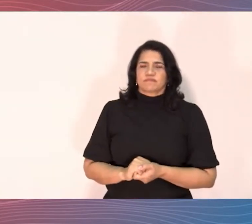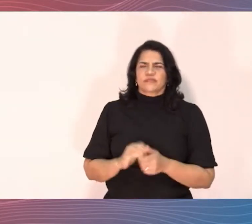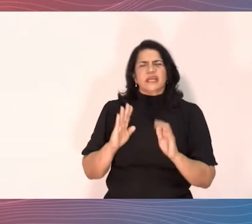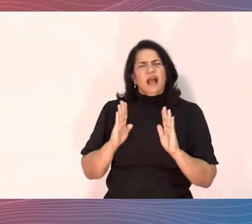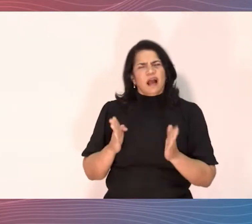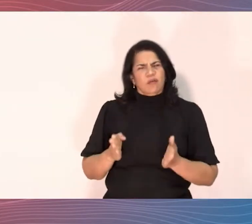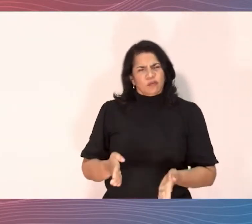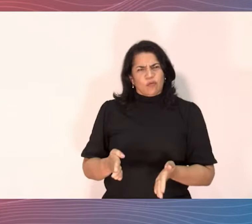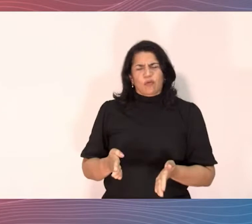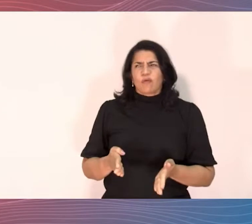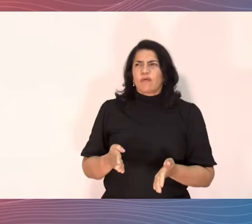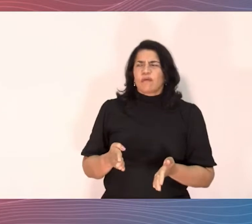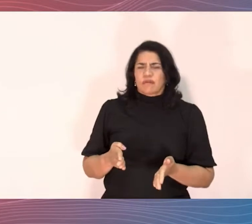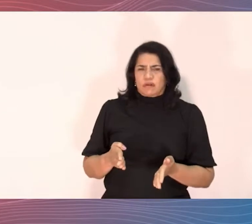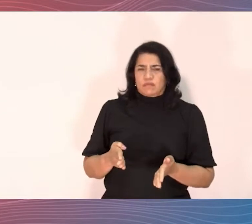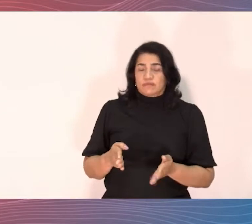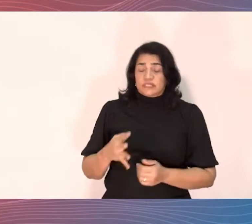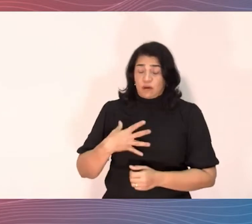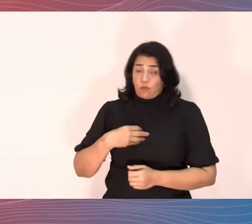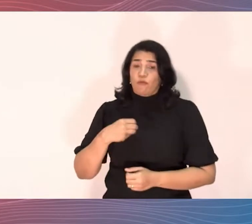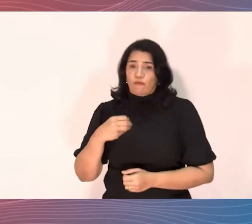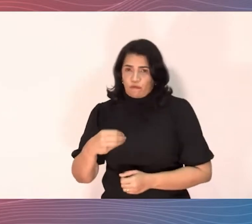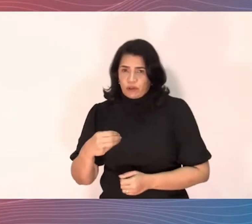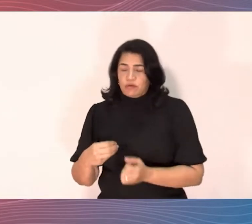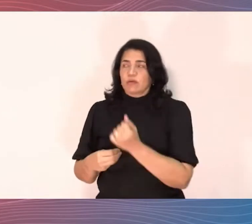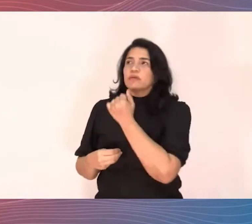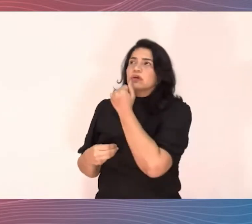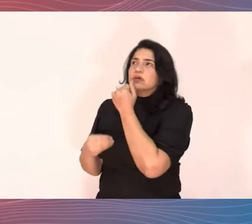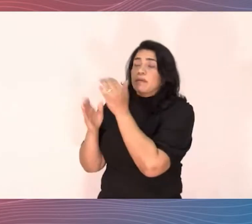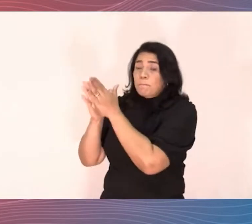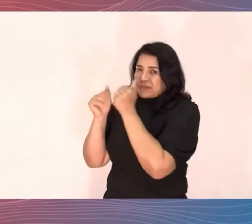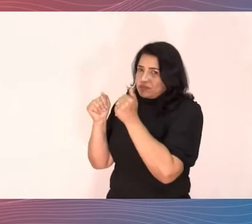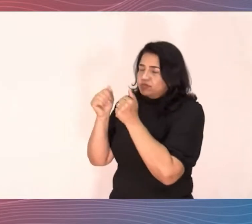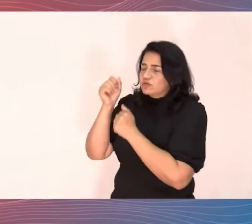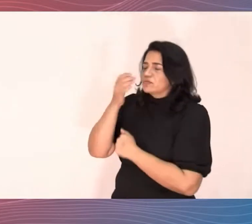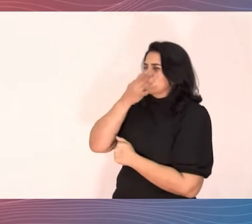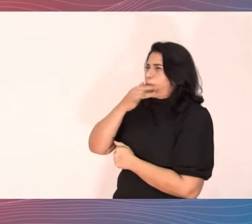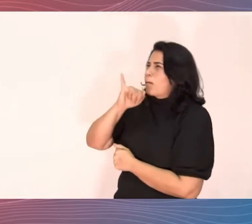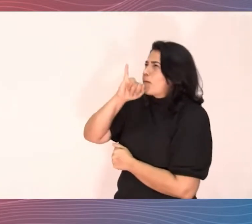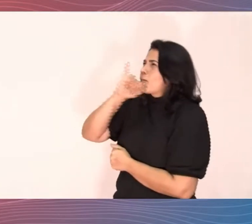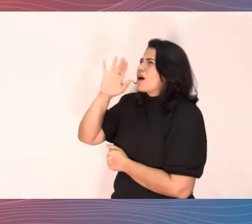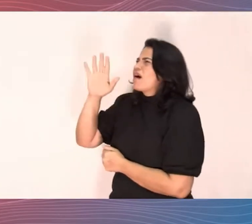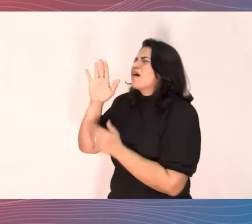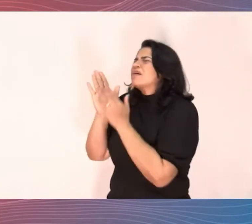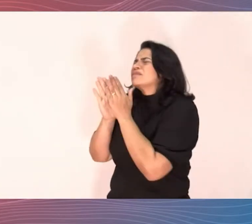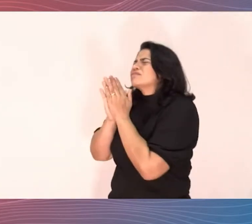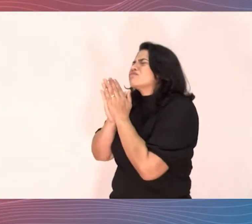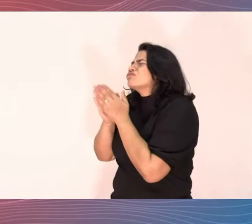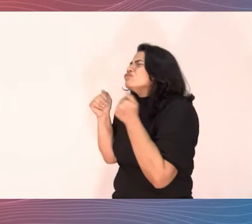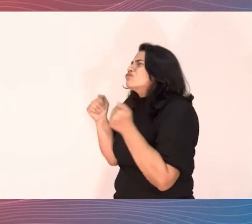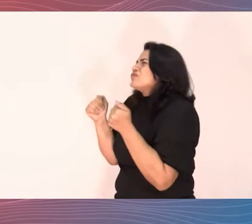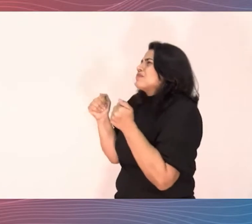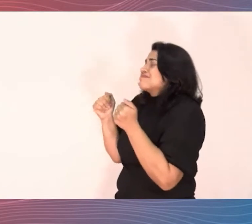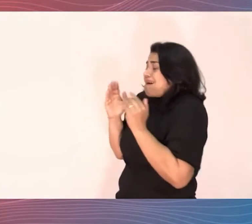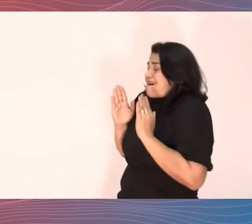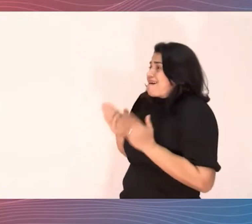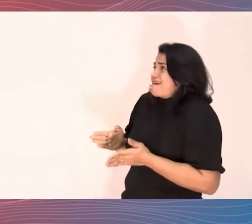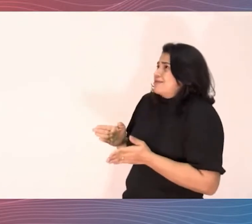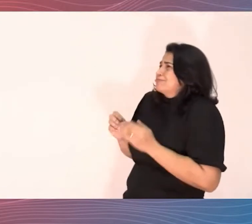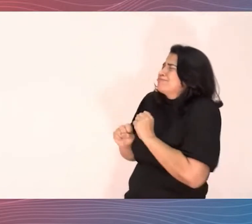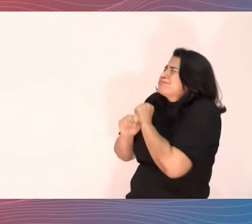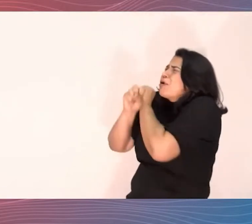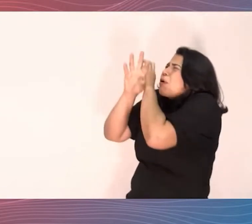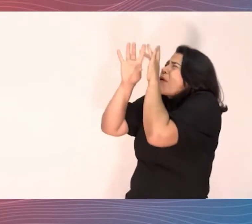glorifica-me, ó Pai, o Filho pedindo para o Pai, e agora, glorifica-me, ó Pai, contigo mesmo.